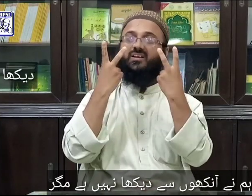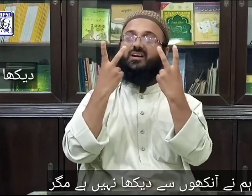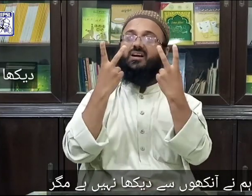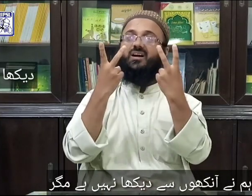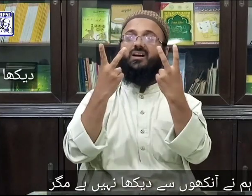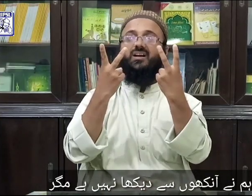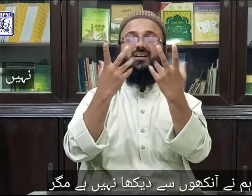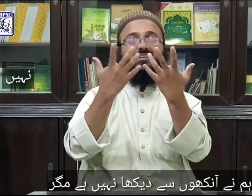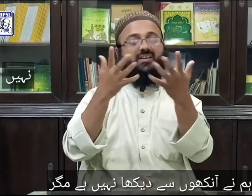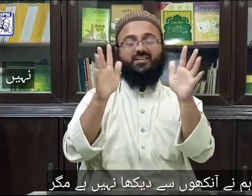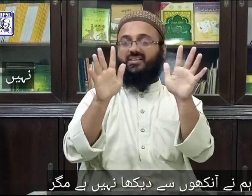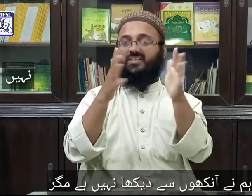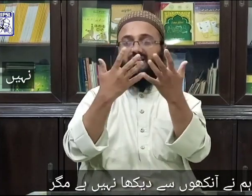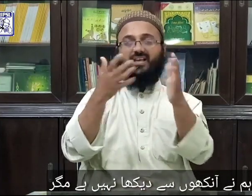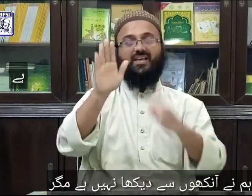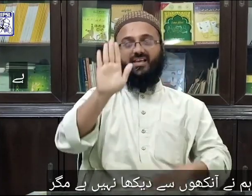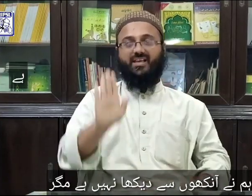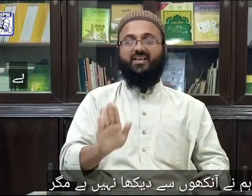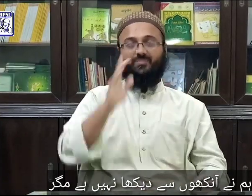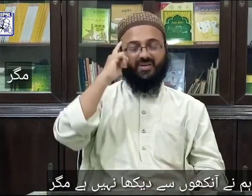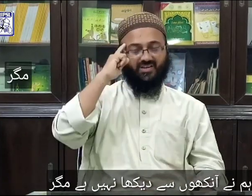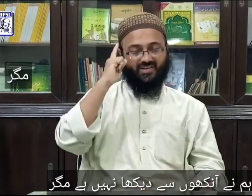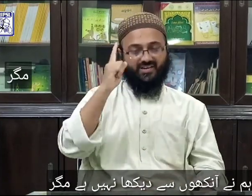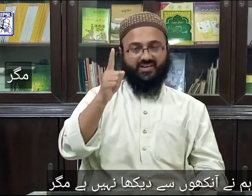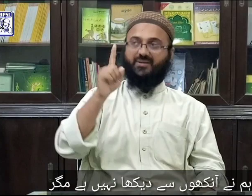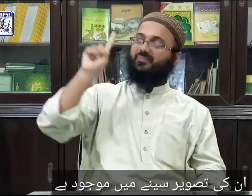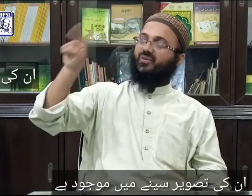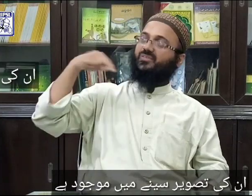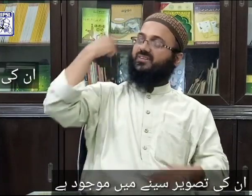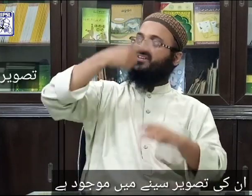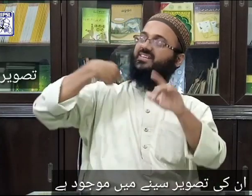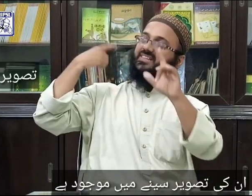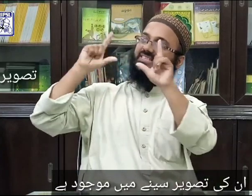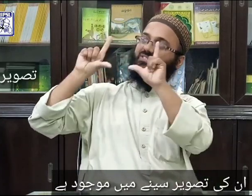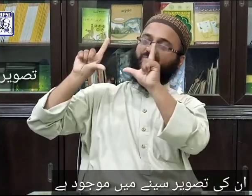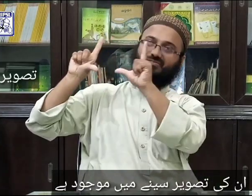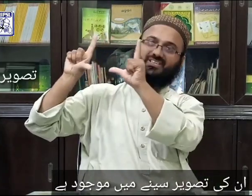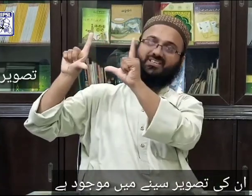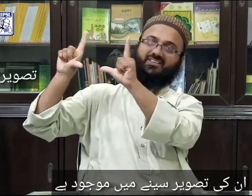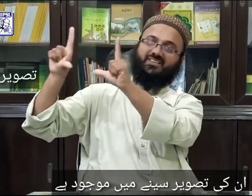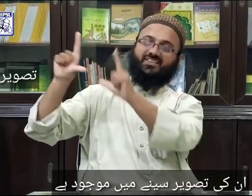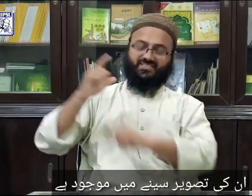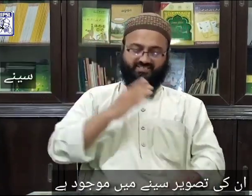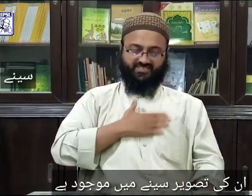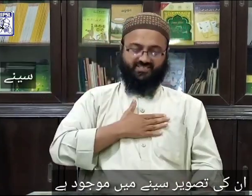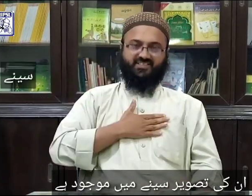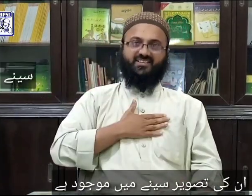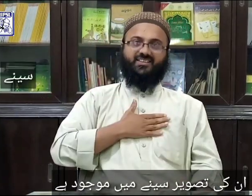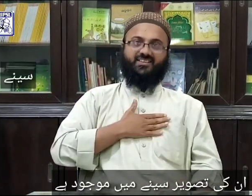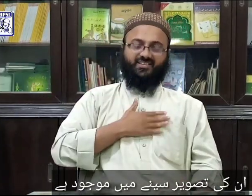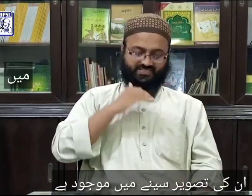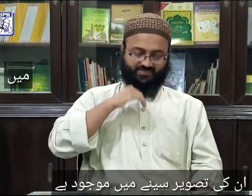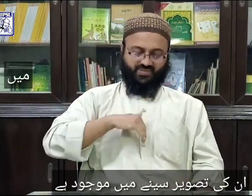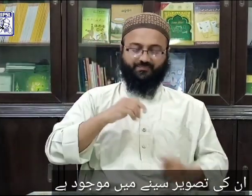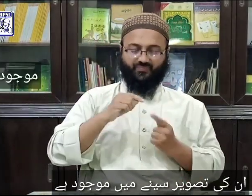دیکھا نہیں ہے مگر ان کی تصویر سینے میں